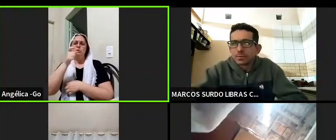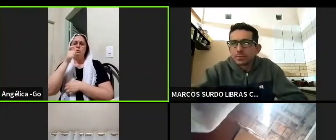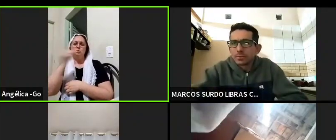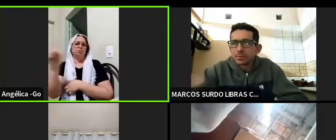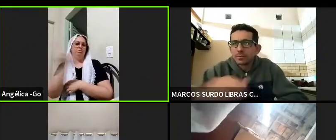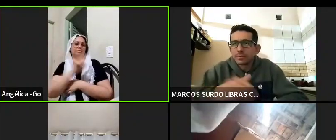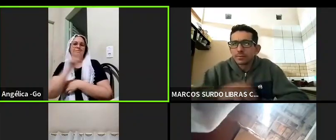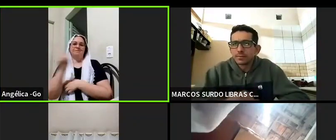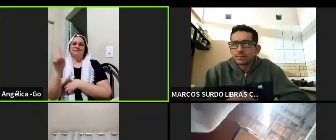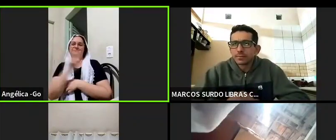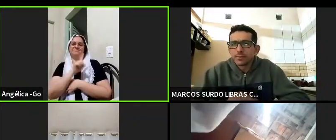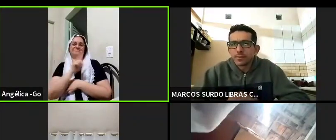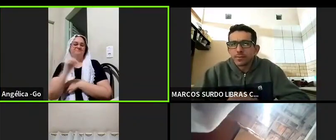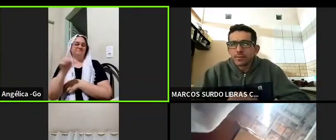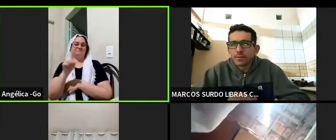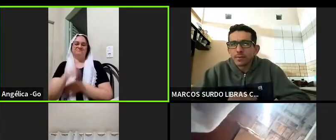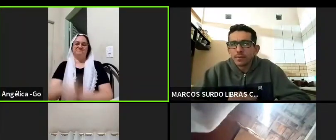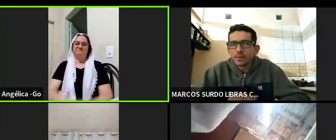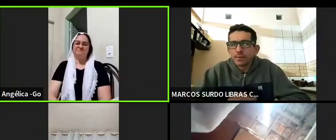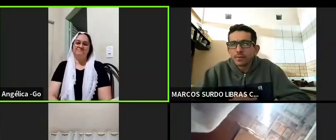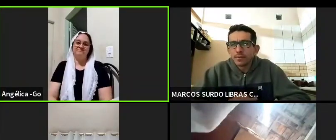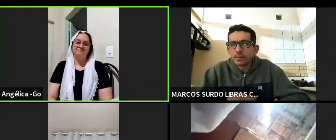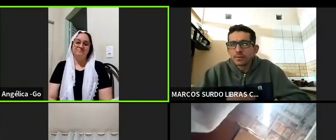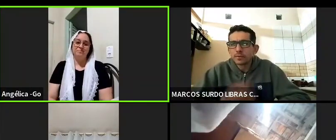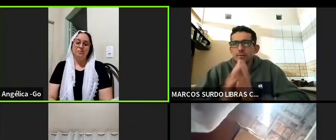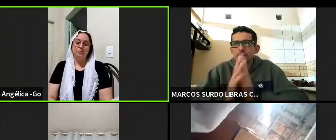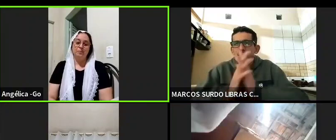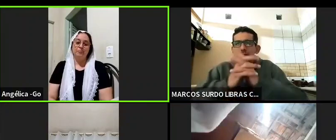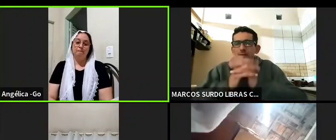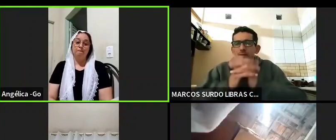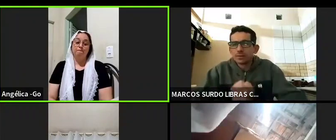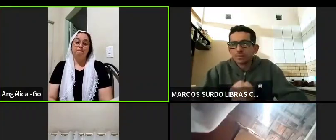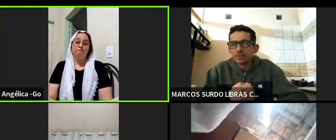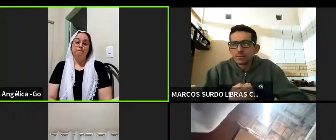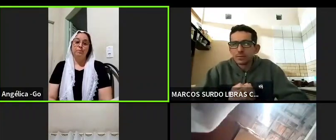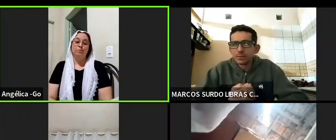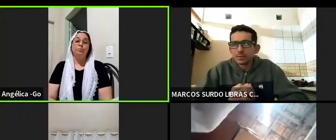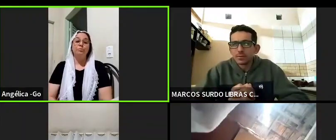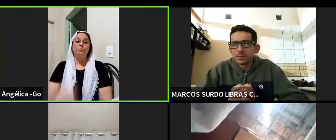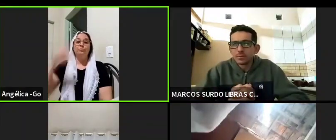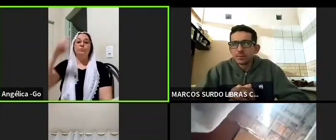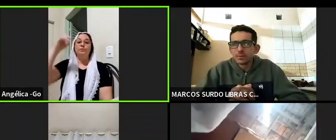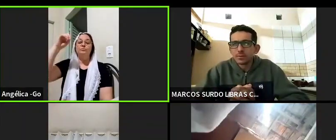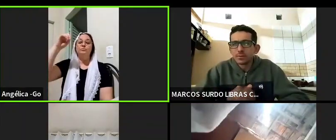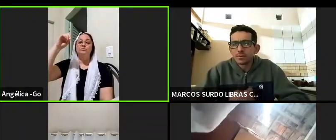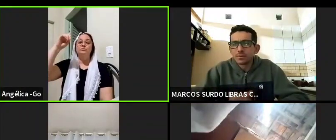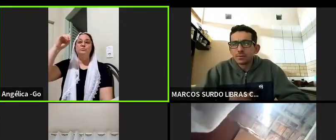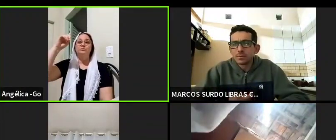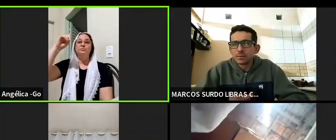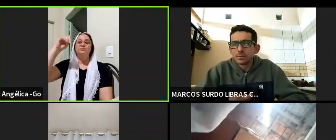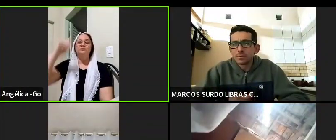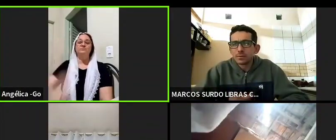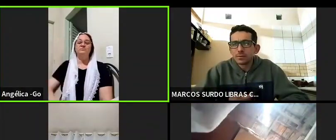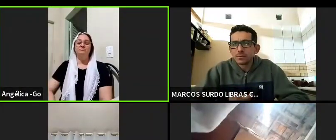E a quem você disse que Deus te dará vitória, pode ter certeza, escreve.